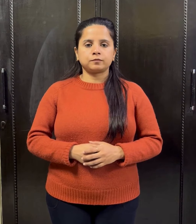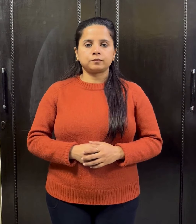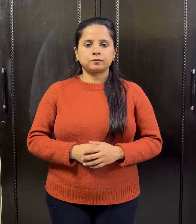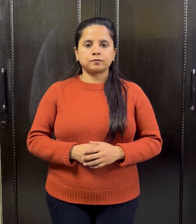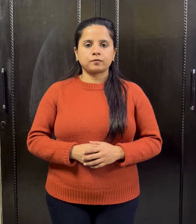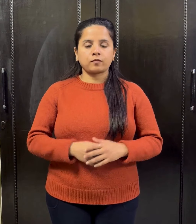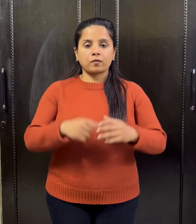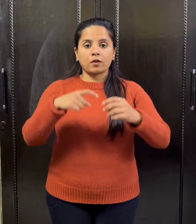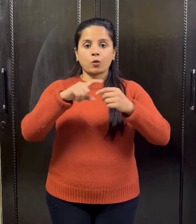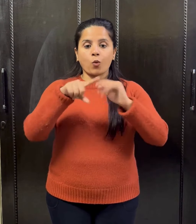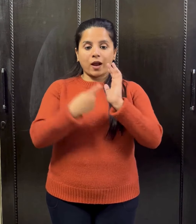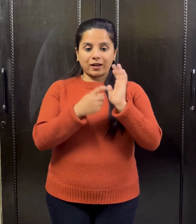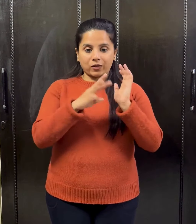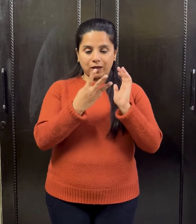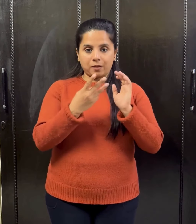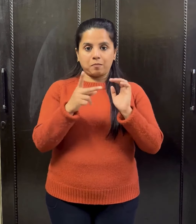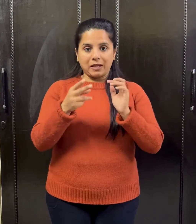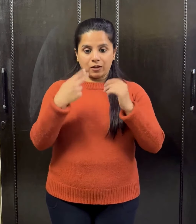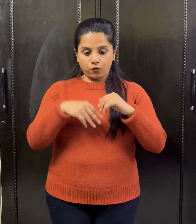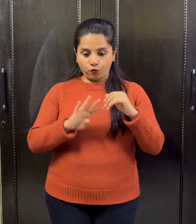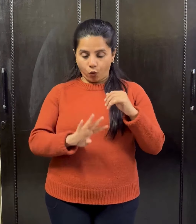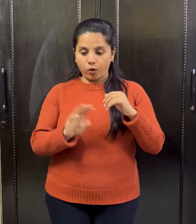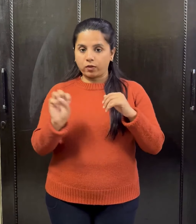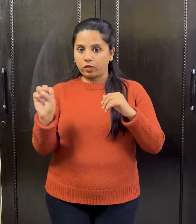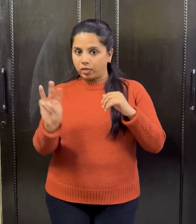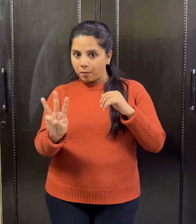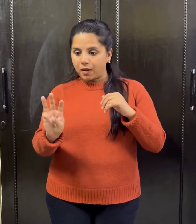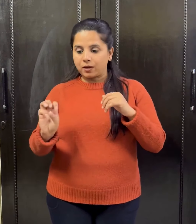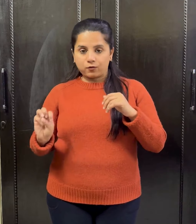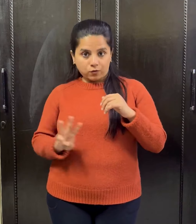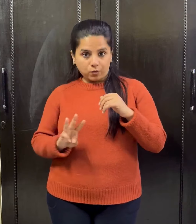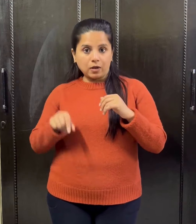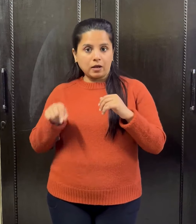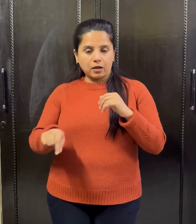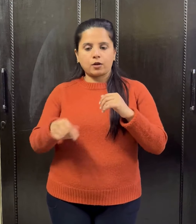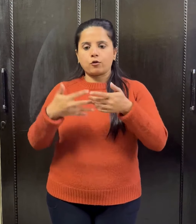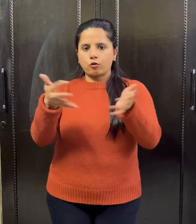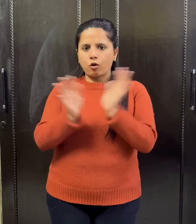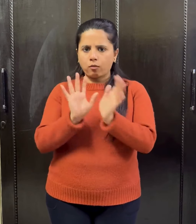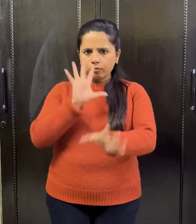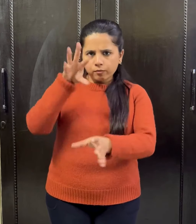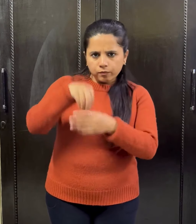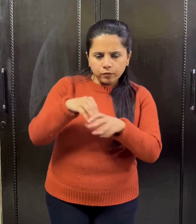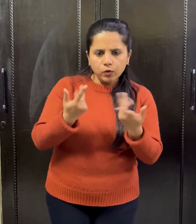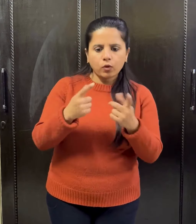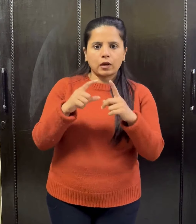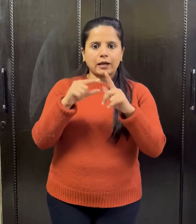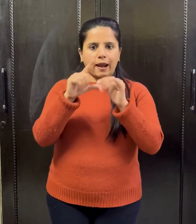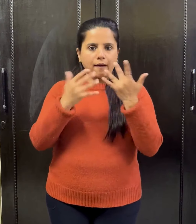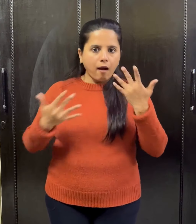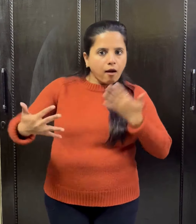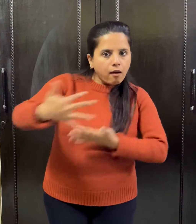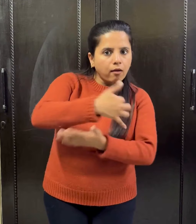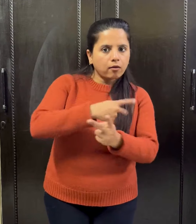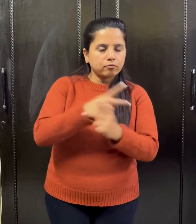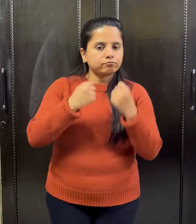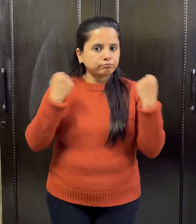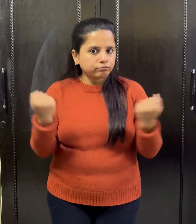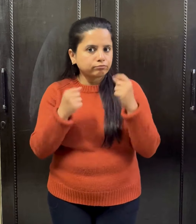क्वार्टर 3 और 4 में कम्युनिटी एंगेजमेंट और डेटा कलेक्शन एक्टिविटीज, डेटा